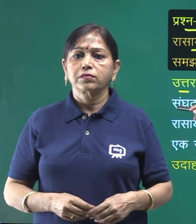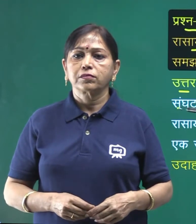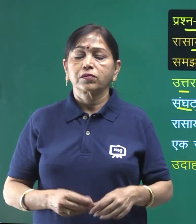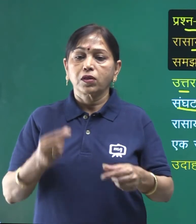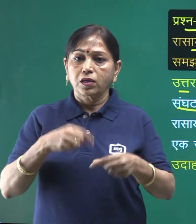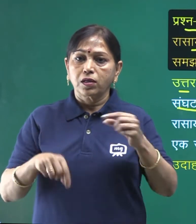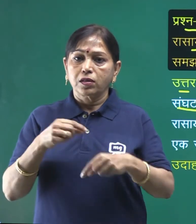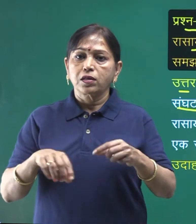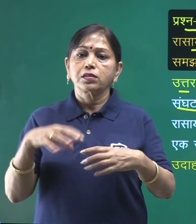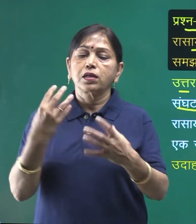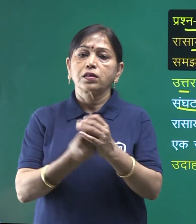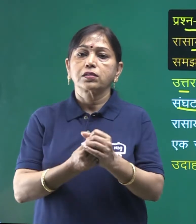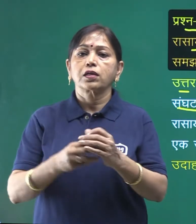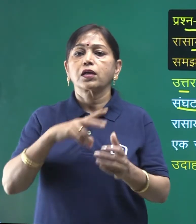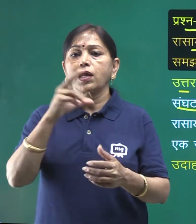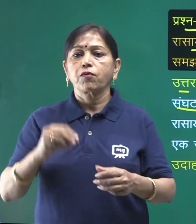रासायनिक संगठन एवं